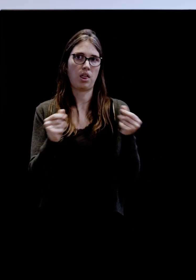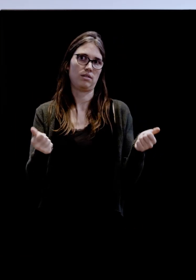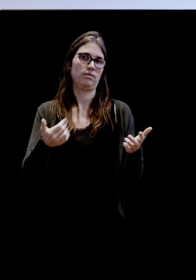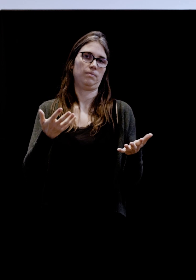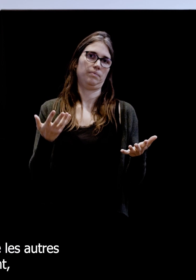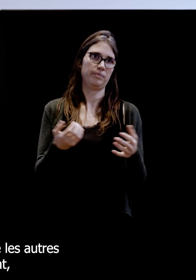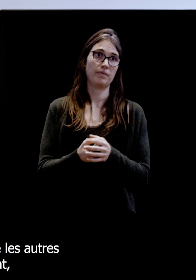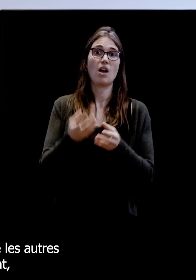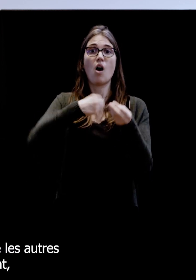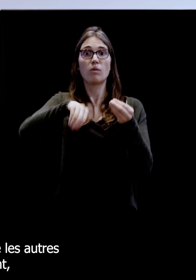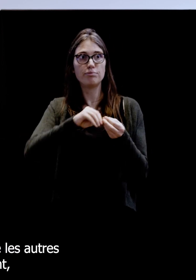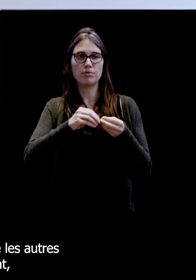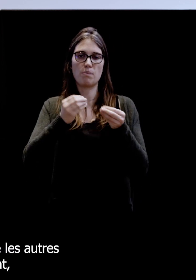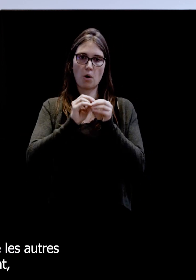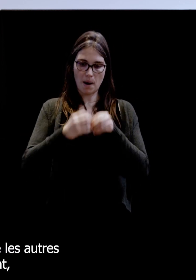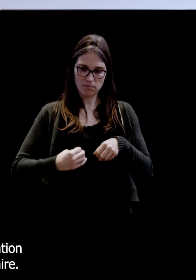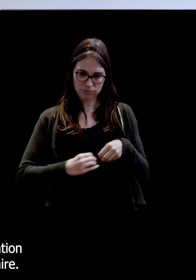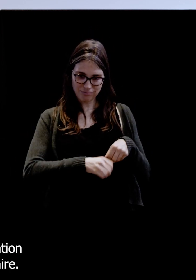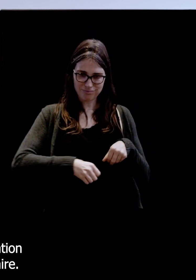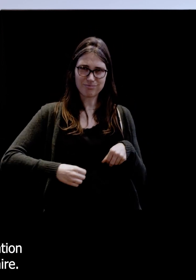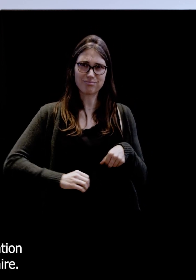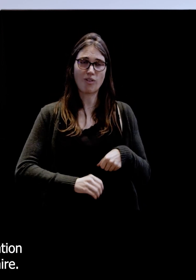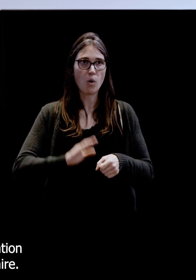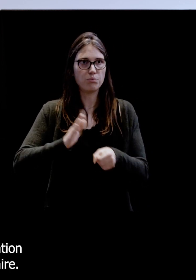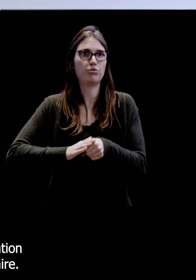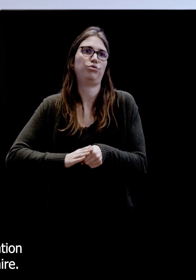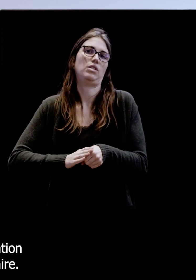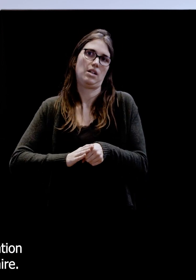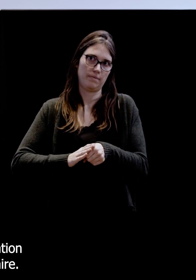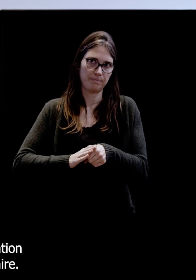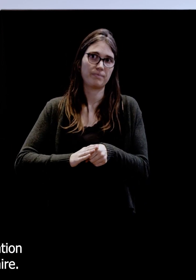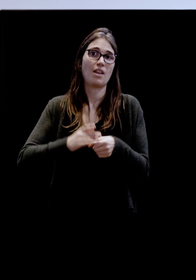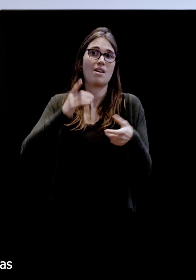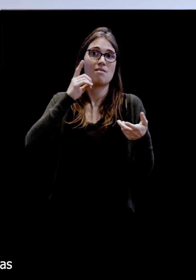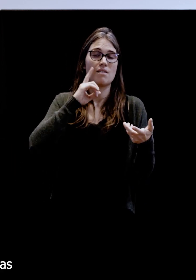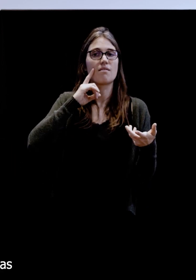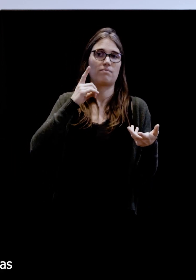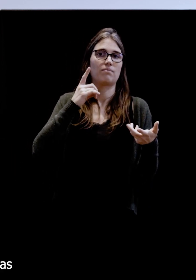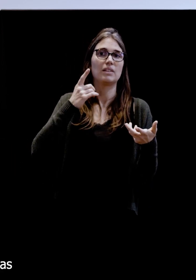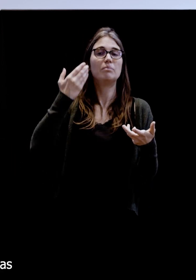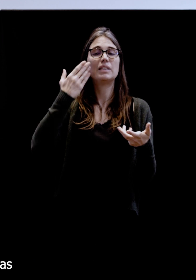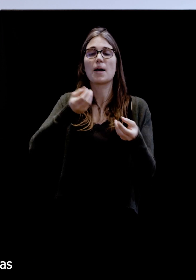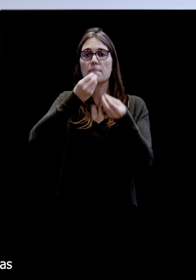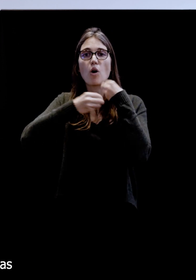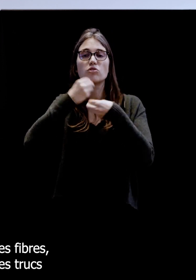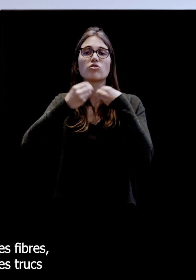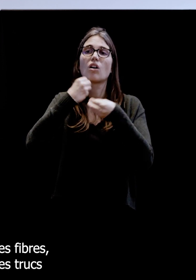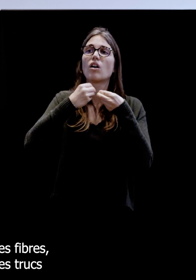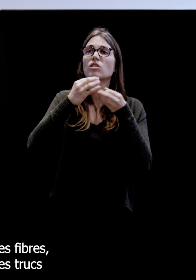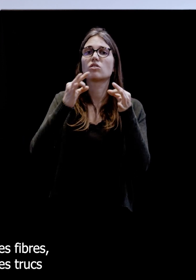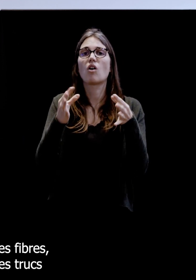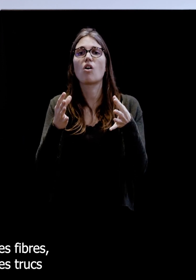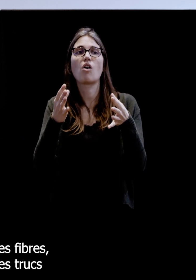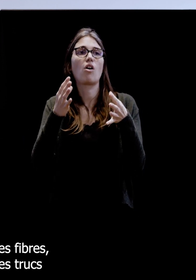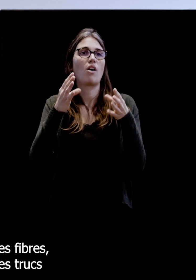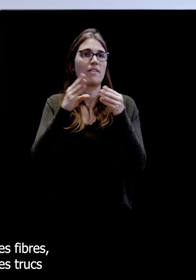La constipation, ils sont plus constipés que les autres parce que souvent, ils ont une alimentation dite semi-élémentaire. Hein, si vous ne mangez pas une alimentation